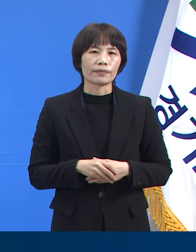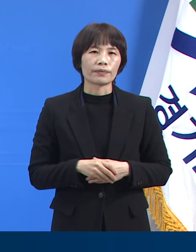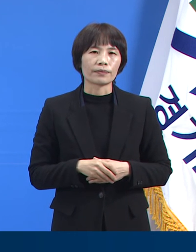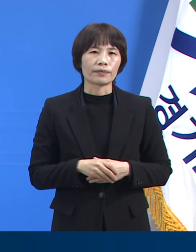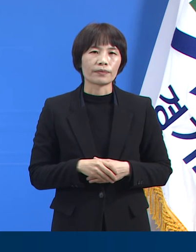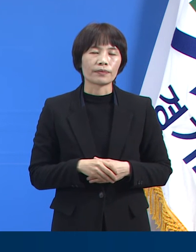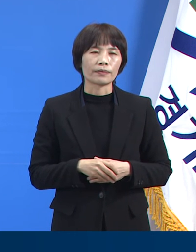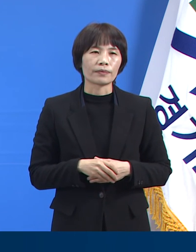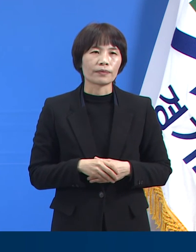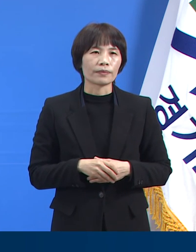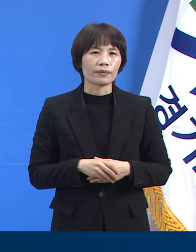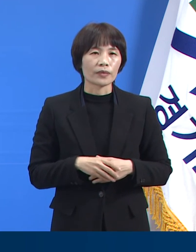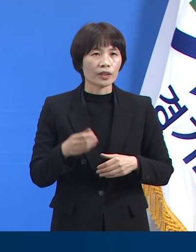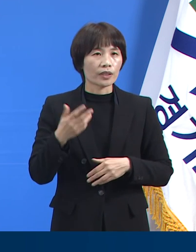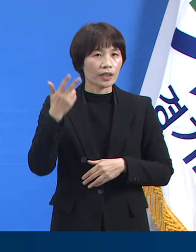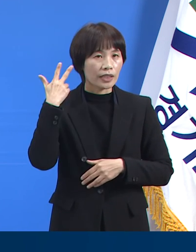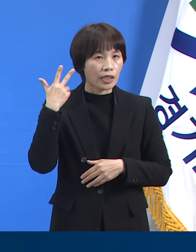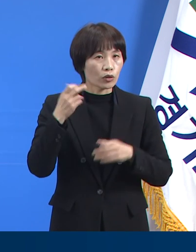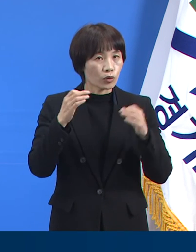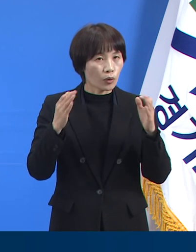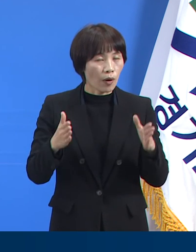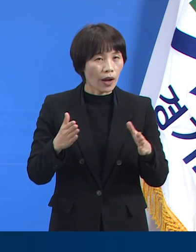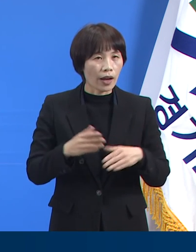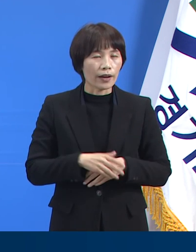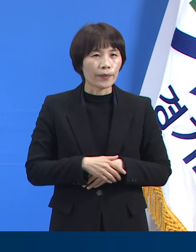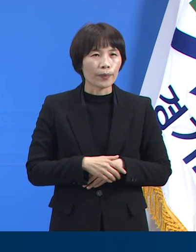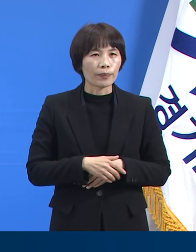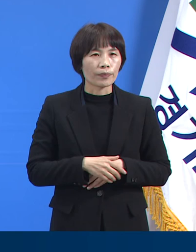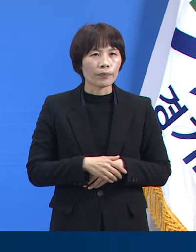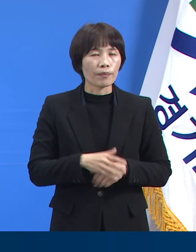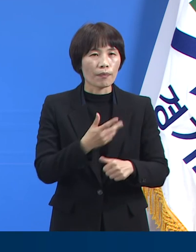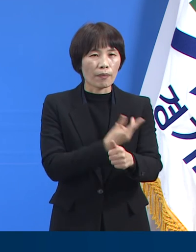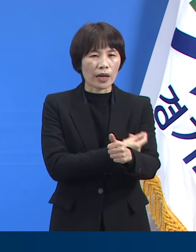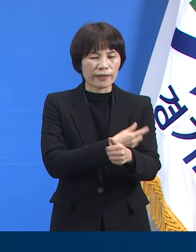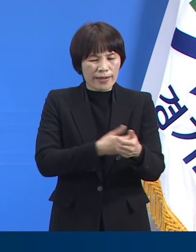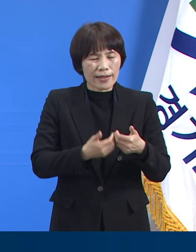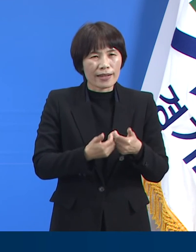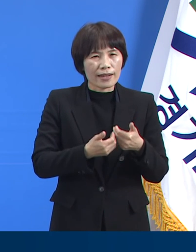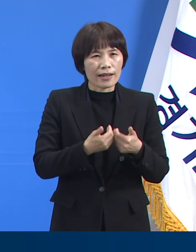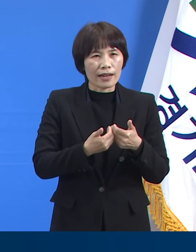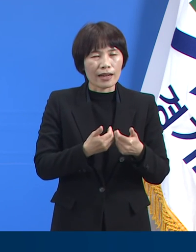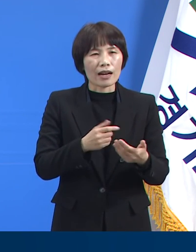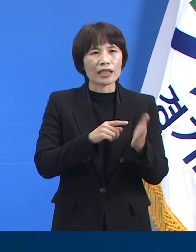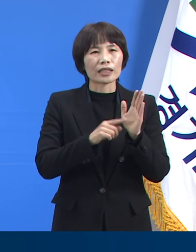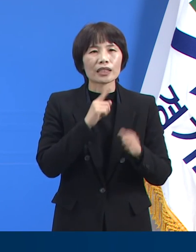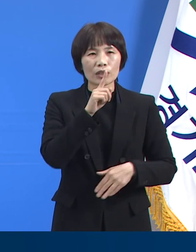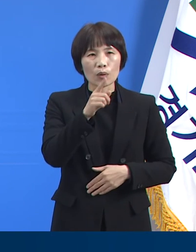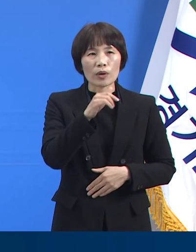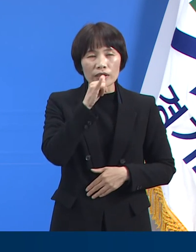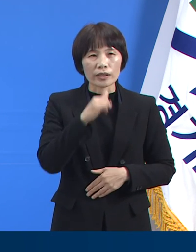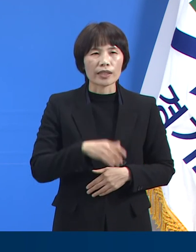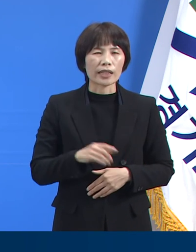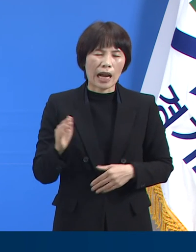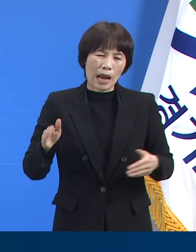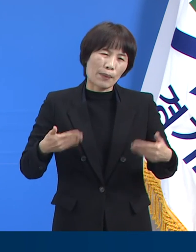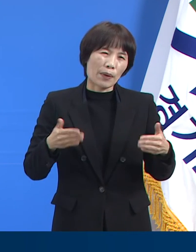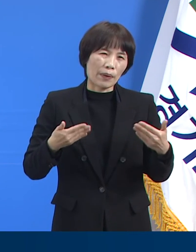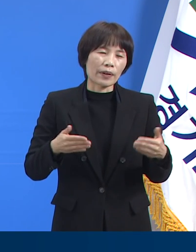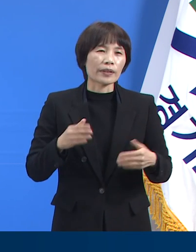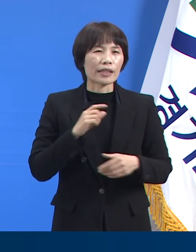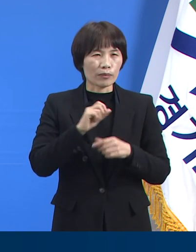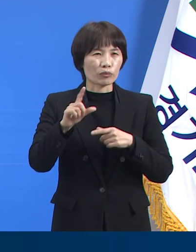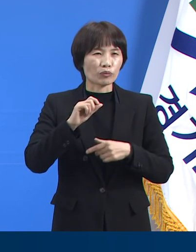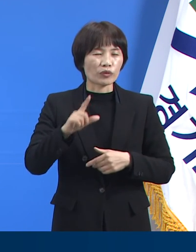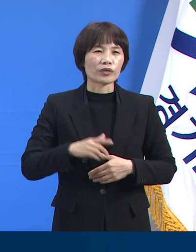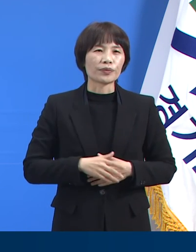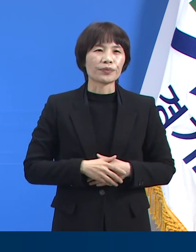한편 지난 한 주간 도내 1,181건의 백신 이상 반응 신고가 있었습니다. 대부분은 경증 사례이며 중증